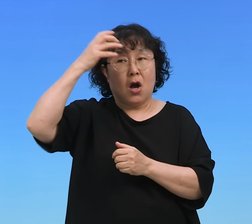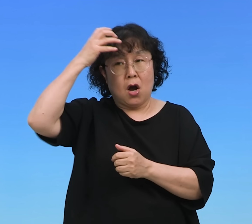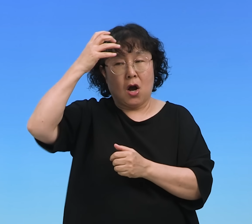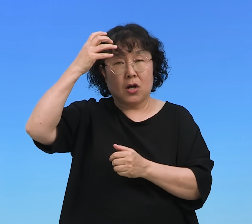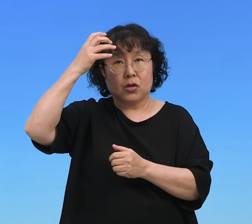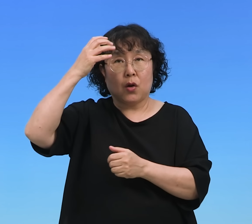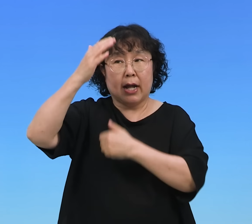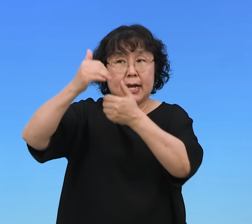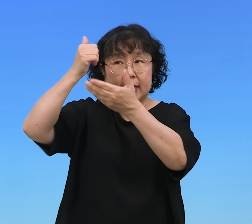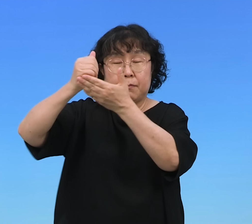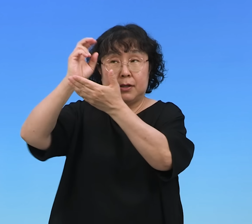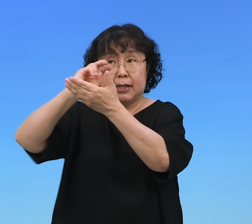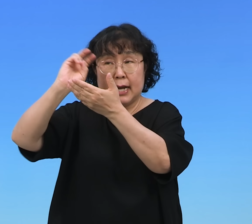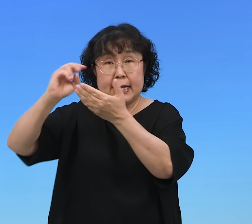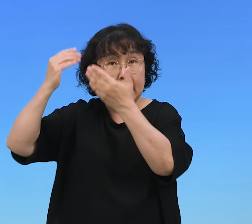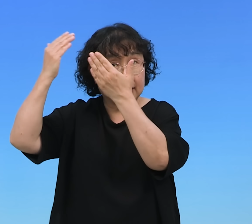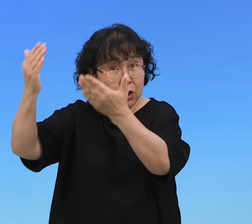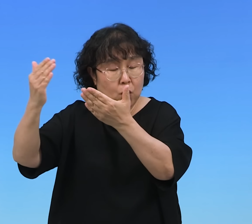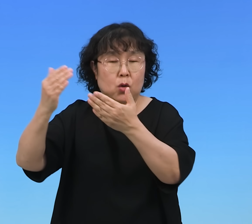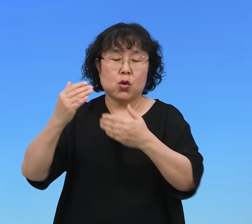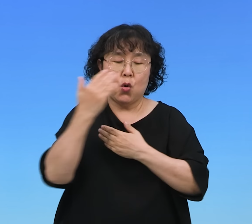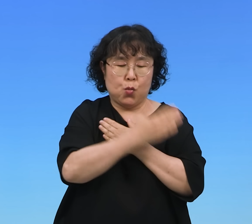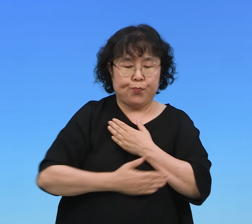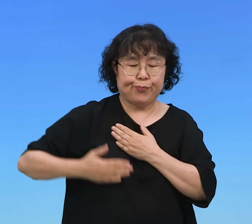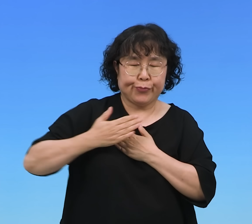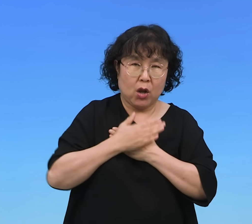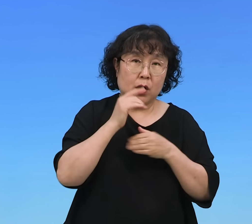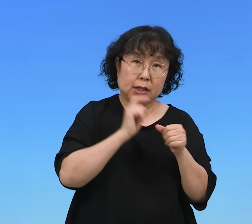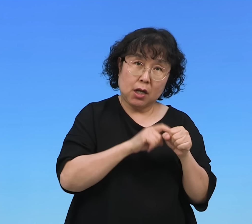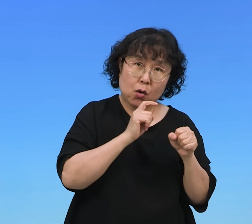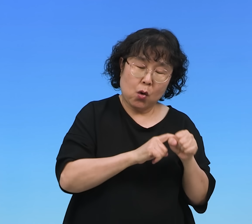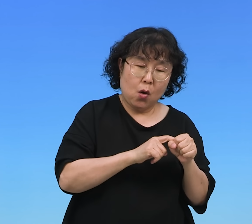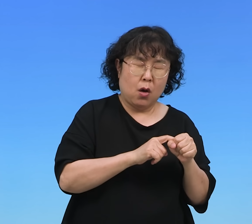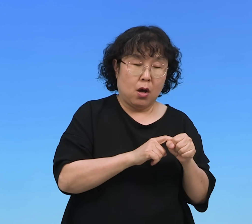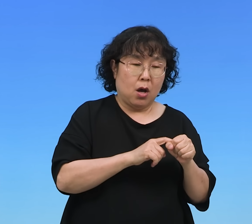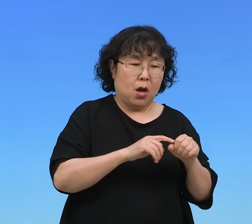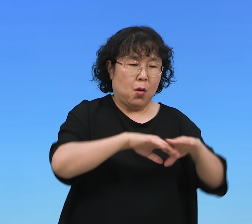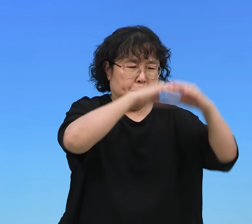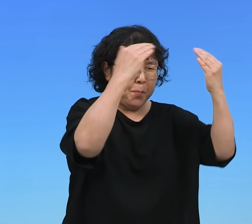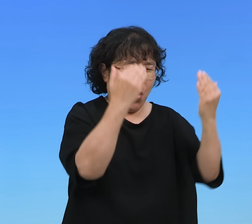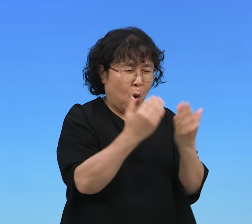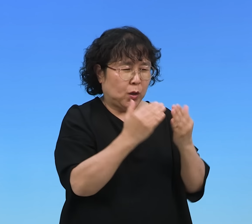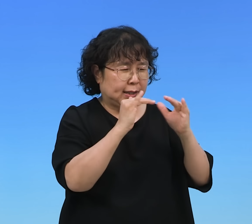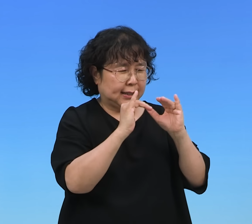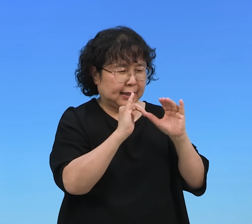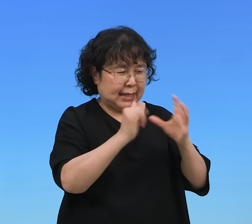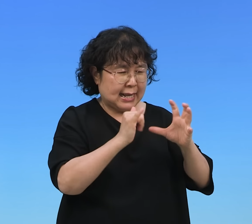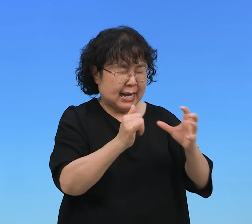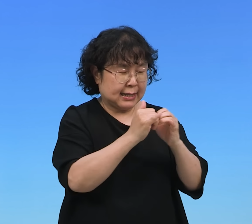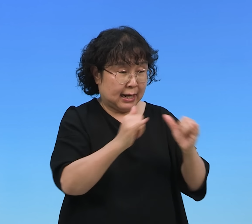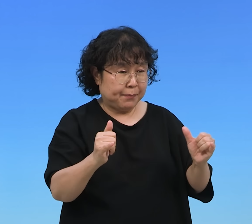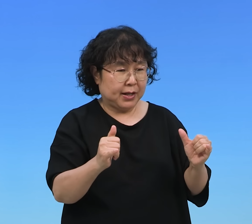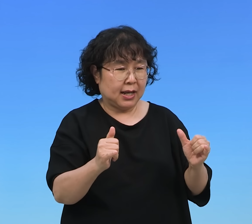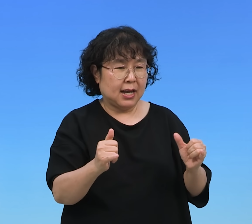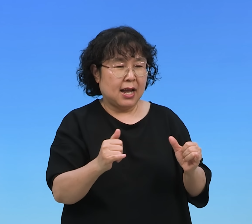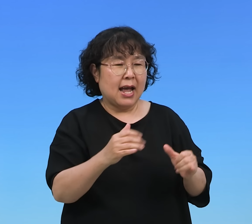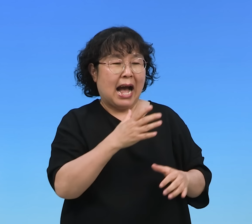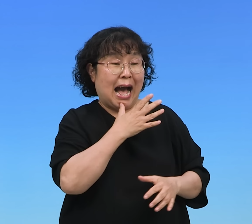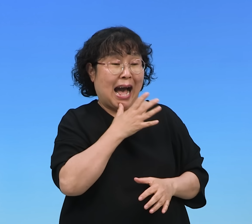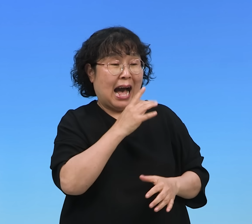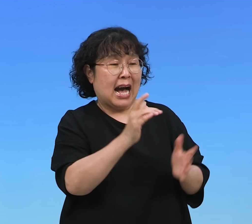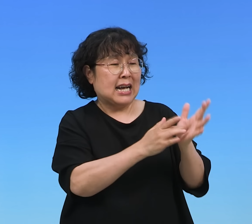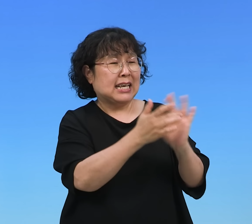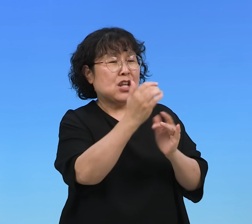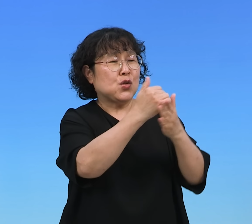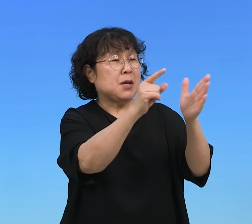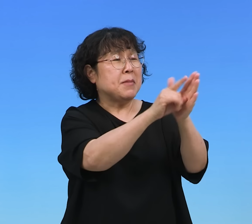원합니다. 육적으로 온 세상 사람들이 참 예수 믿는 사람들은 존경할 만해 이 참